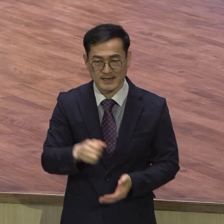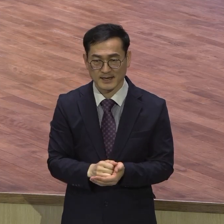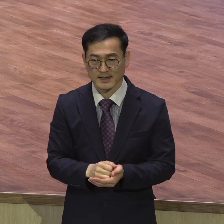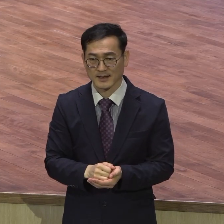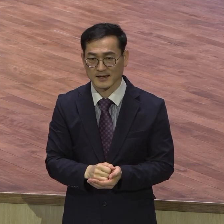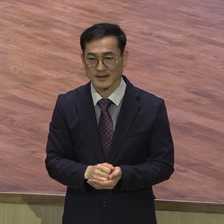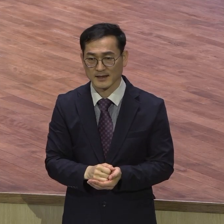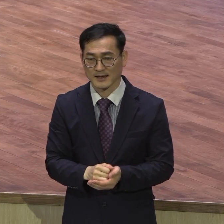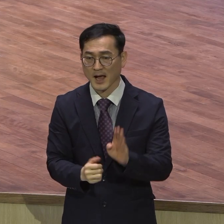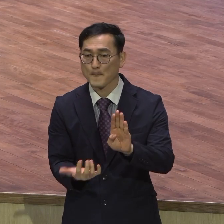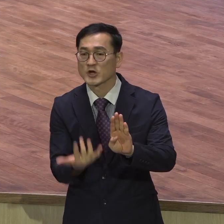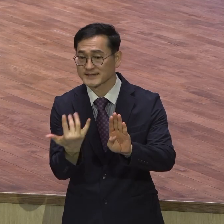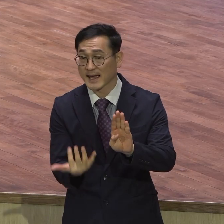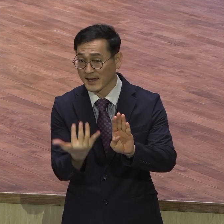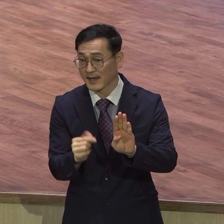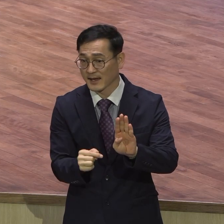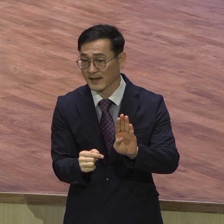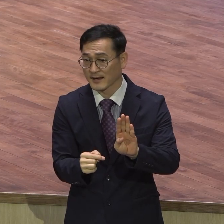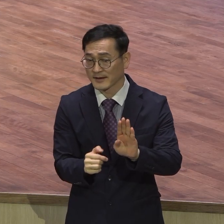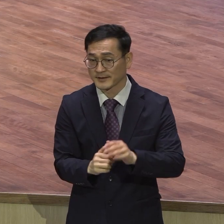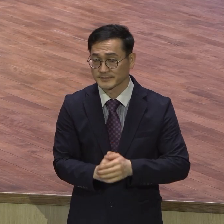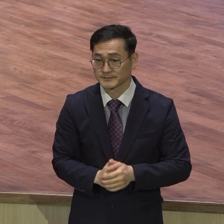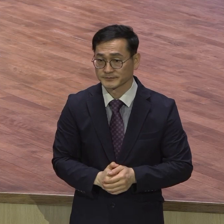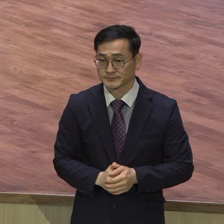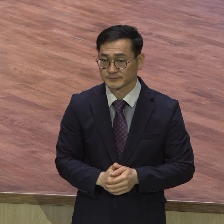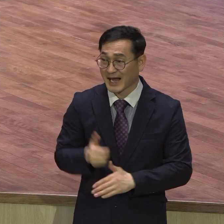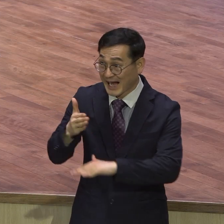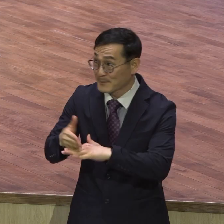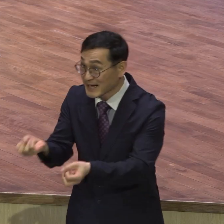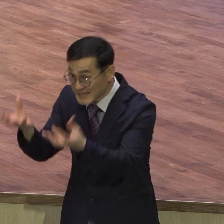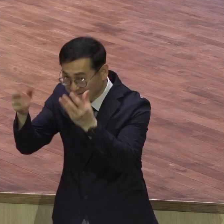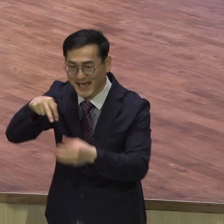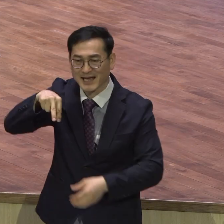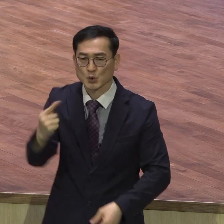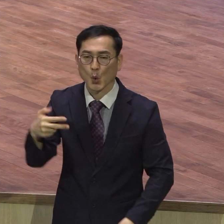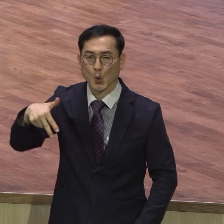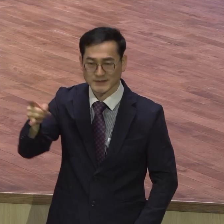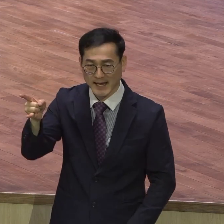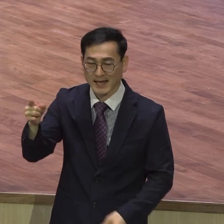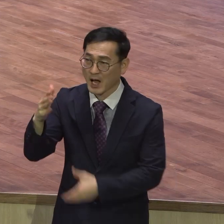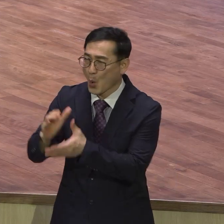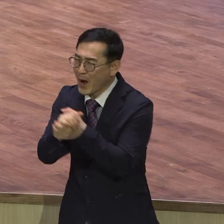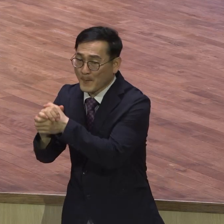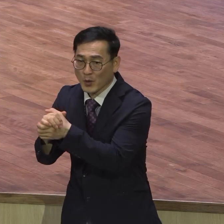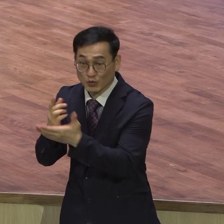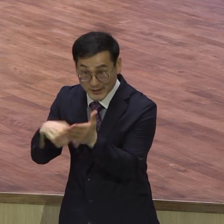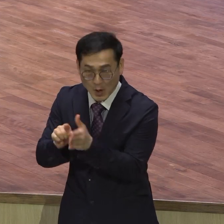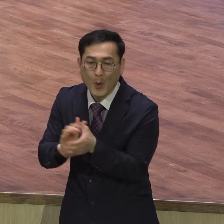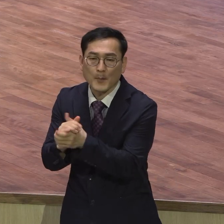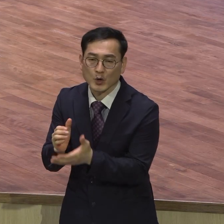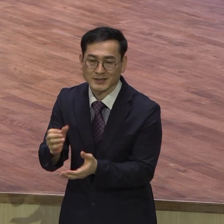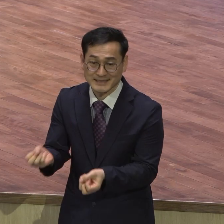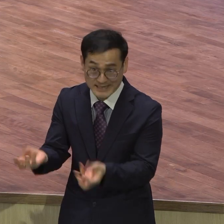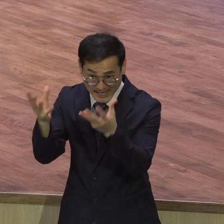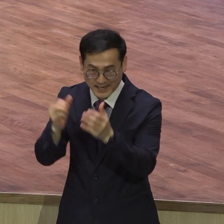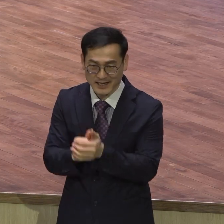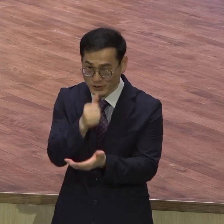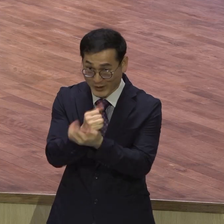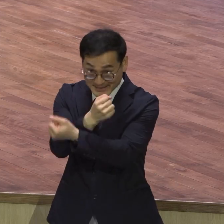감사의 제사가 소제 하나님과 화목하기 위한 화목제 죄사함의 축복을 누리는